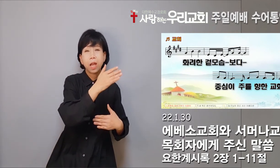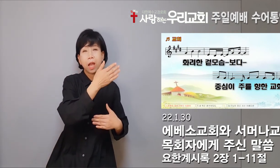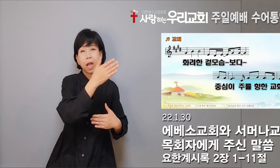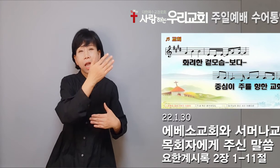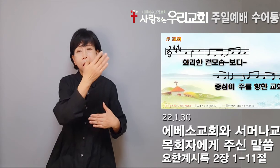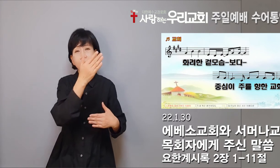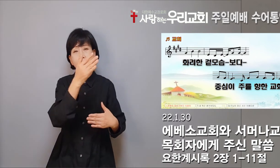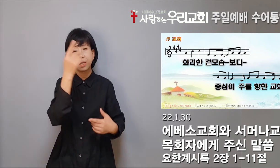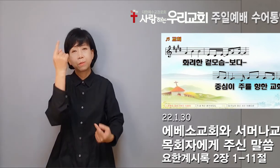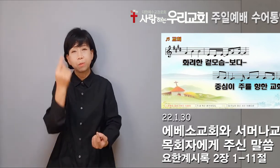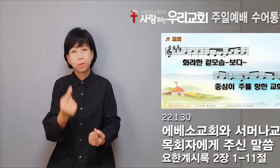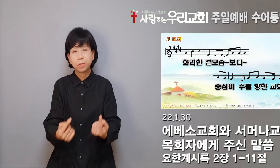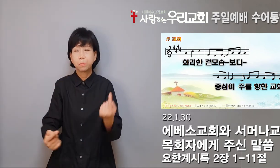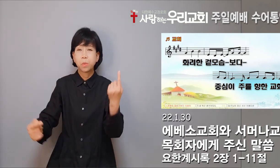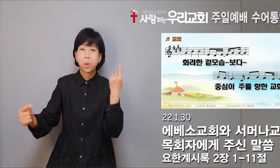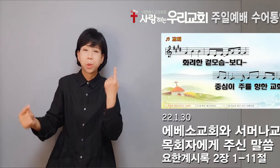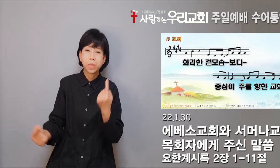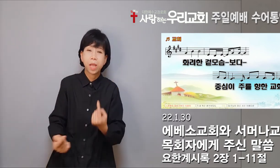화려한